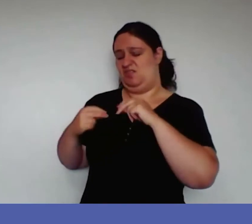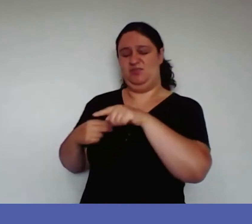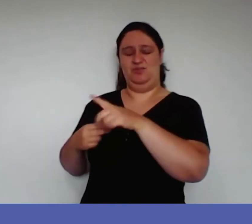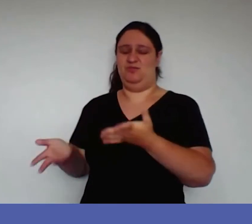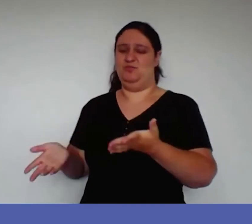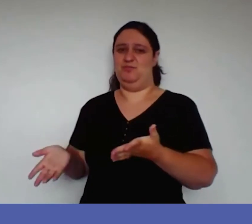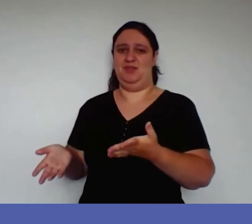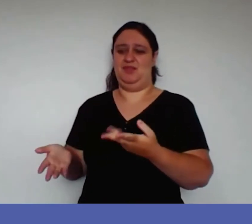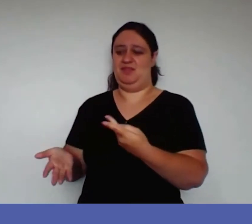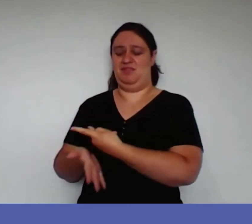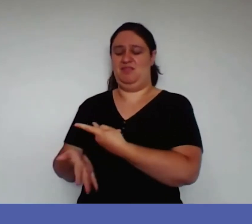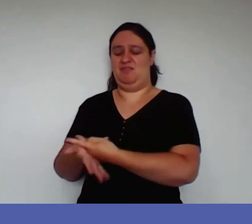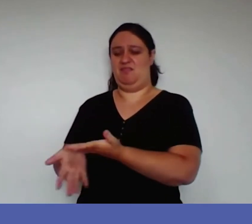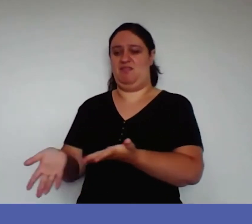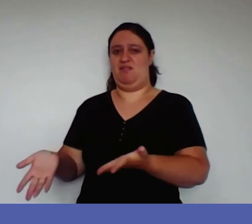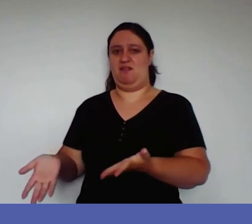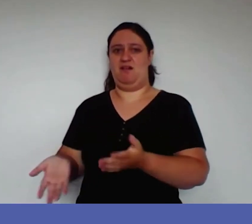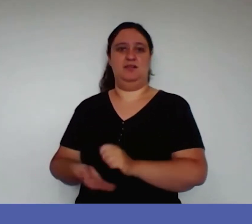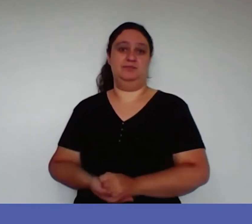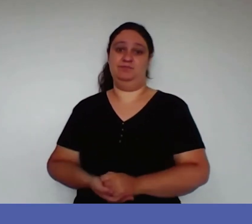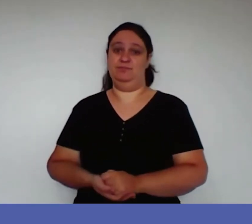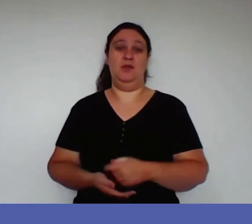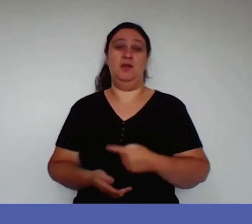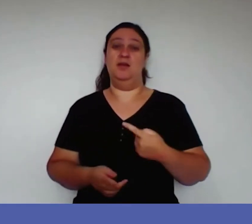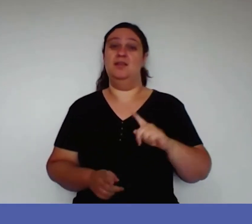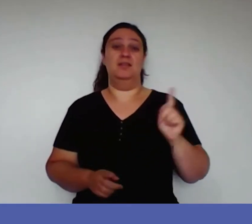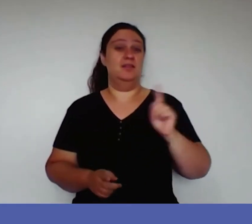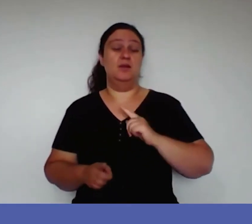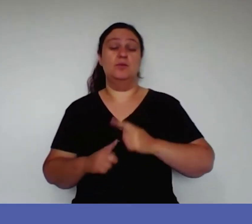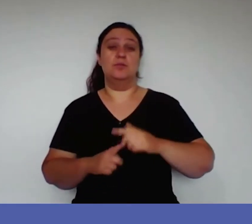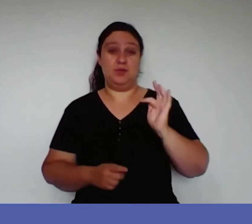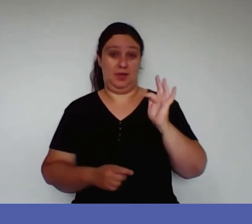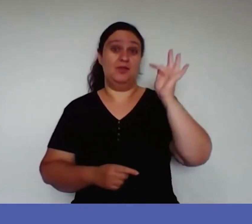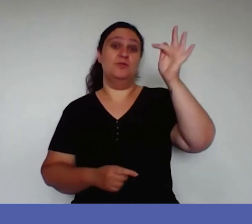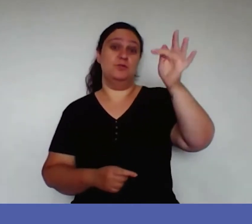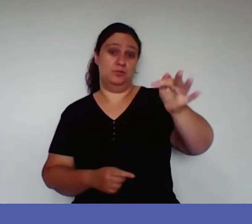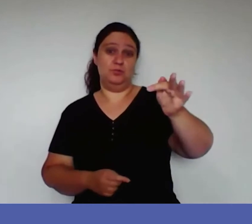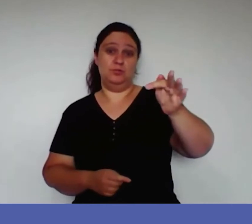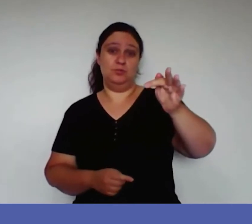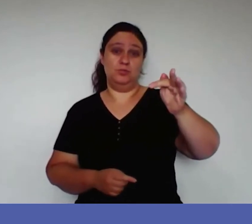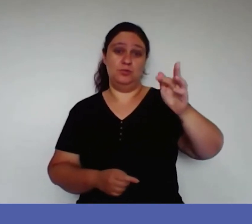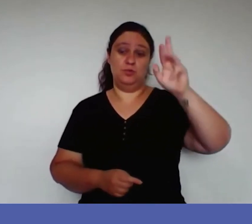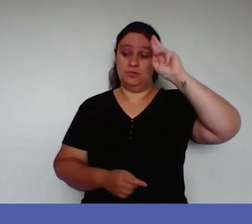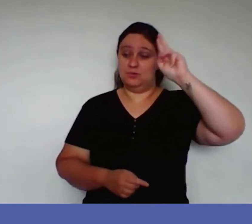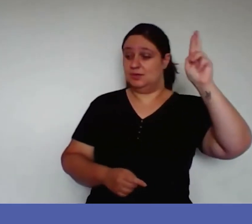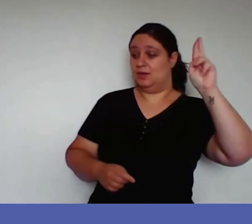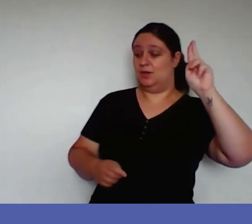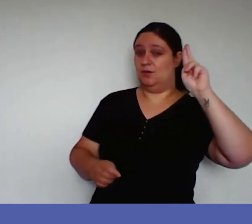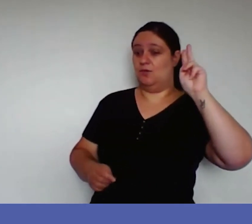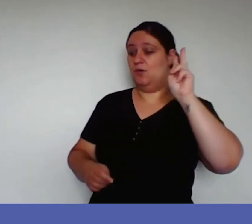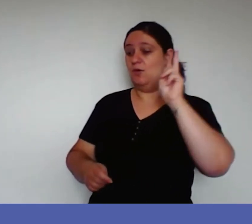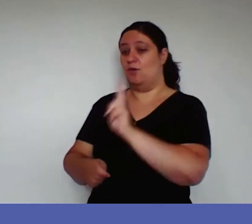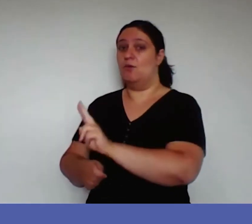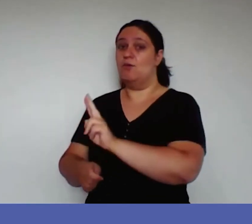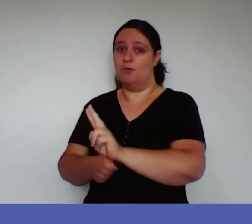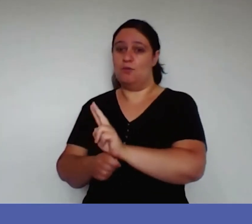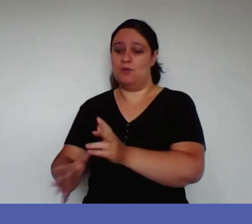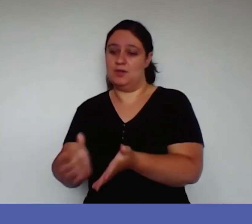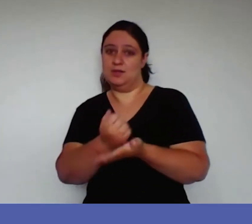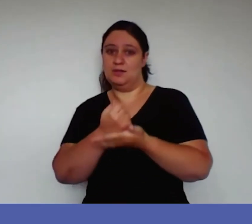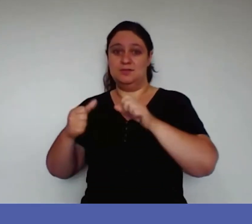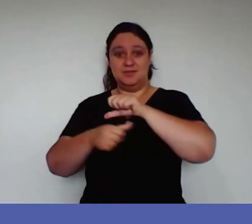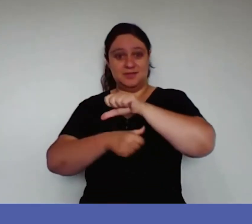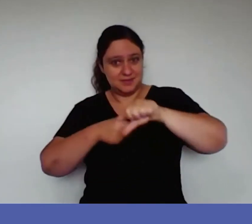visto muitos desses que você não dava nada, irmãos, depois o Senhor recuperou eles. O Senhor trouxe, depois de feito o SEAP, depois de,